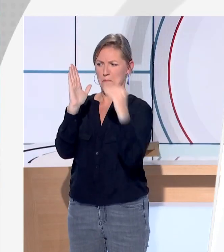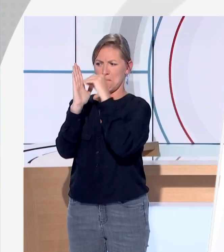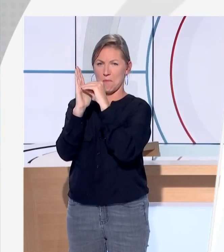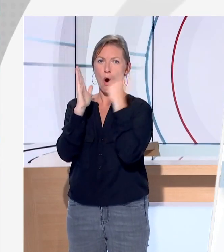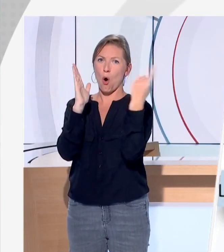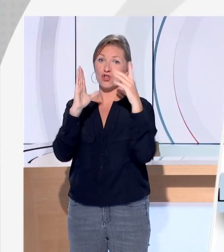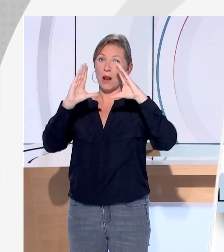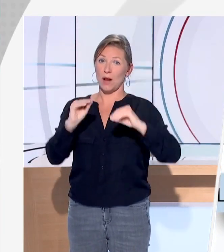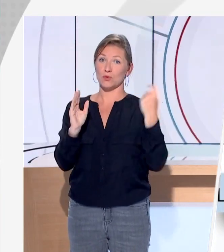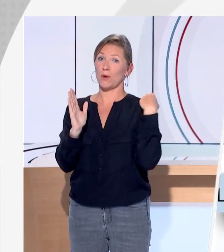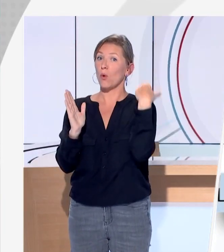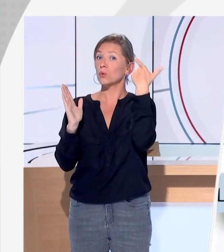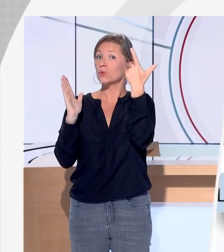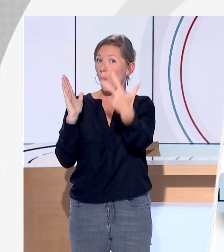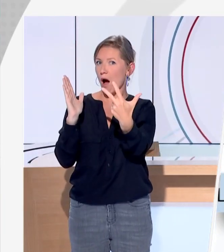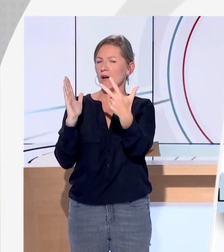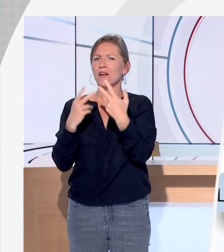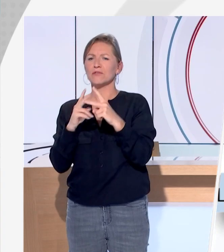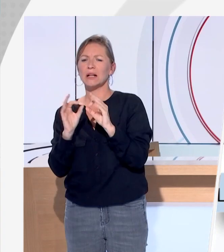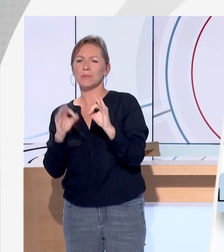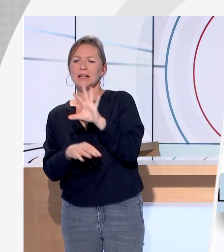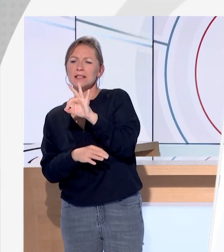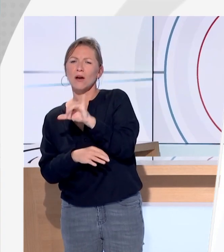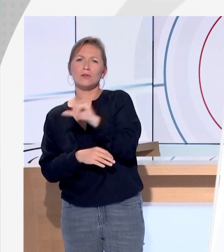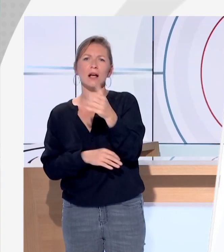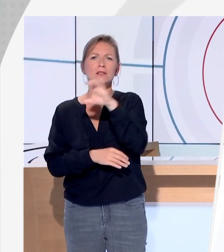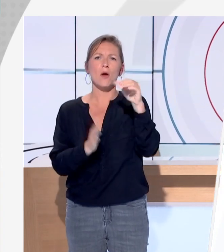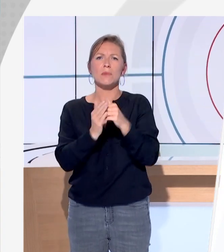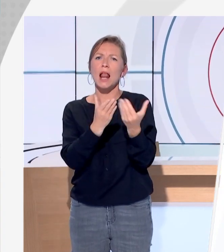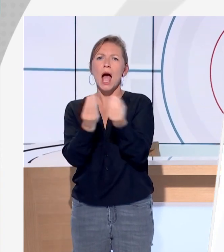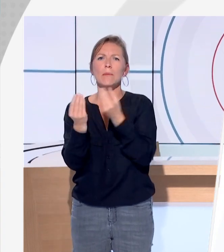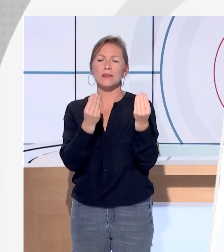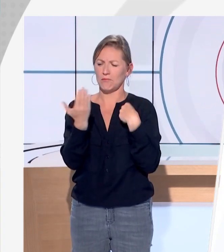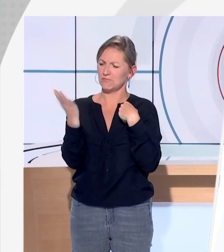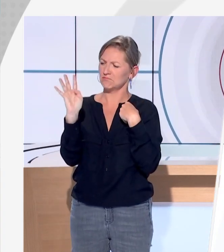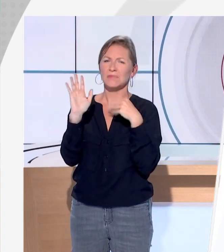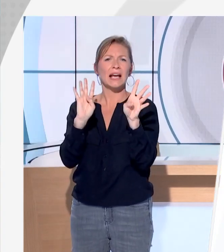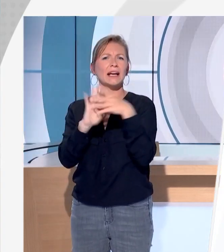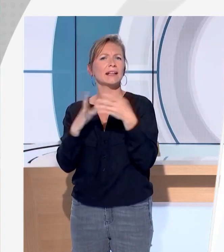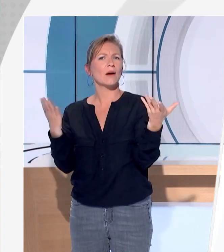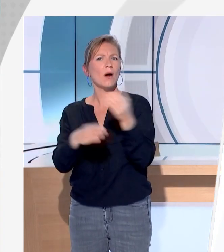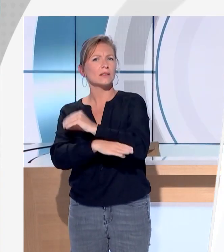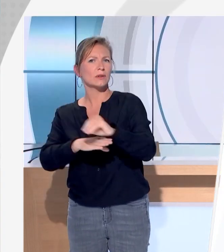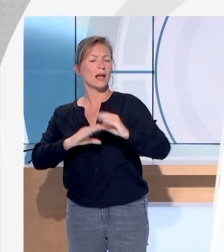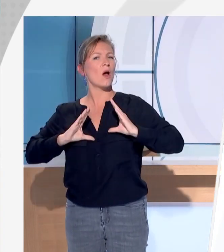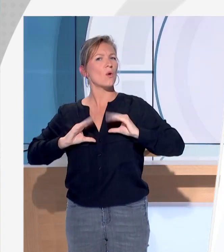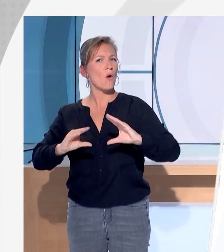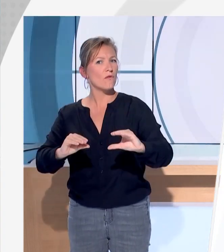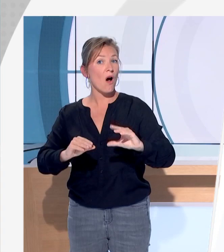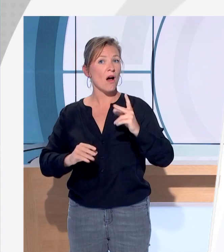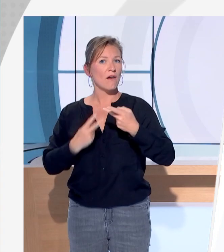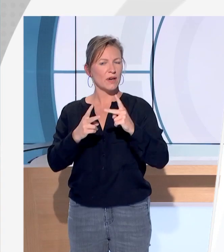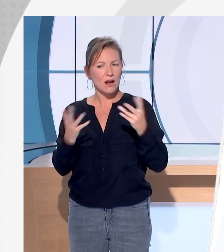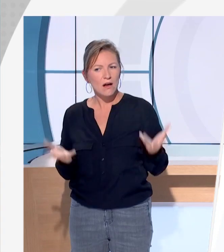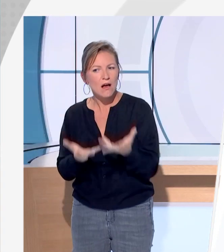podium pour les communes de 50 000 à 100 000 habitants, selon des critères de sécurité, de confort, d'efforts fournis par la ville